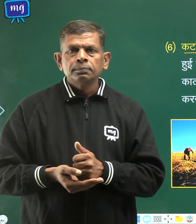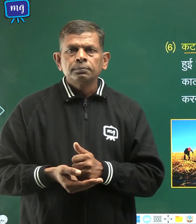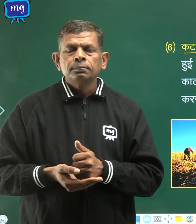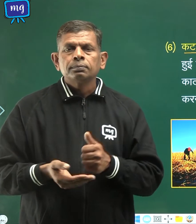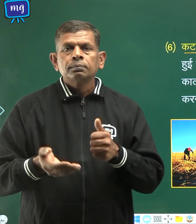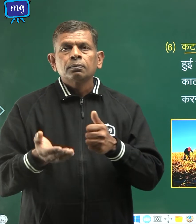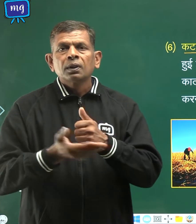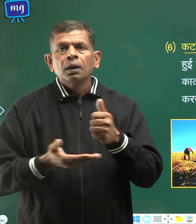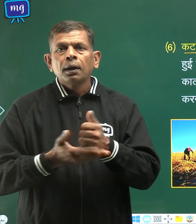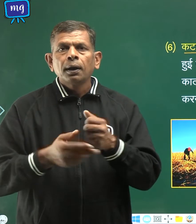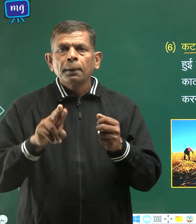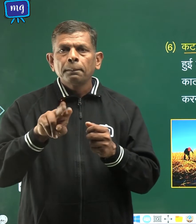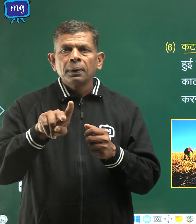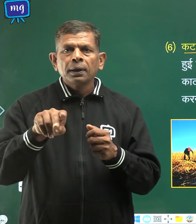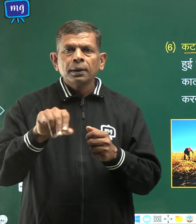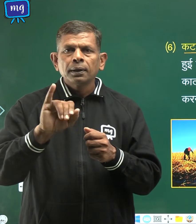कटाई का अर्थ है